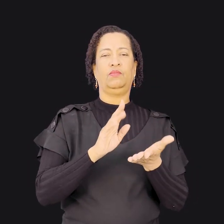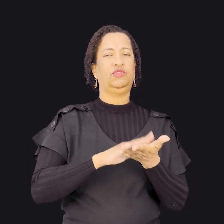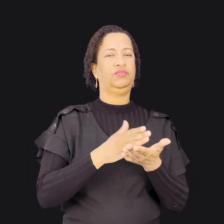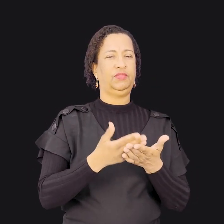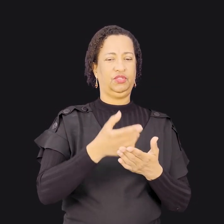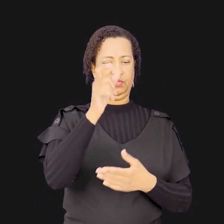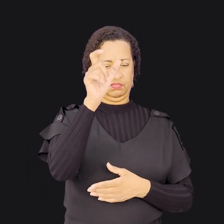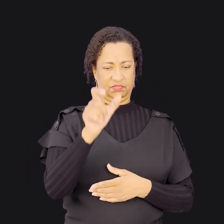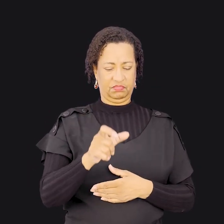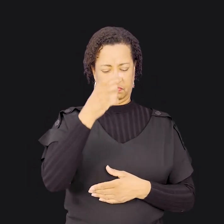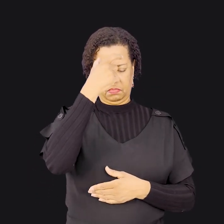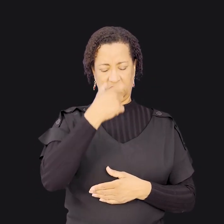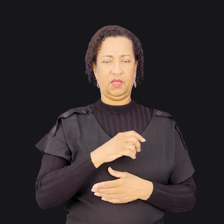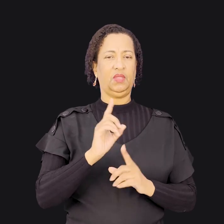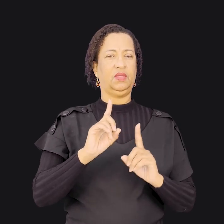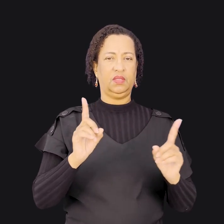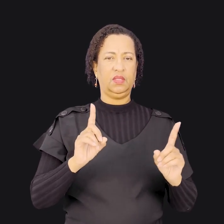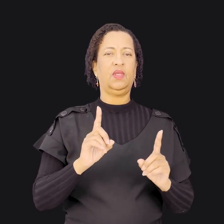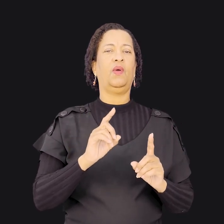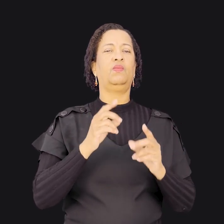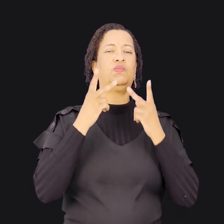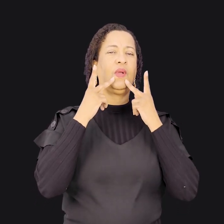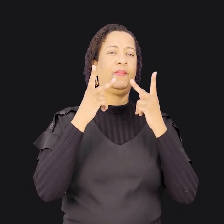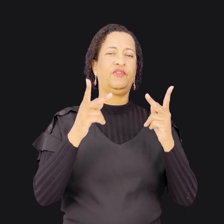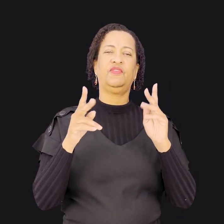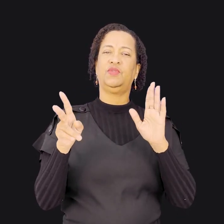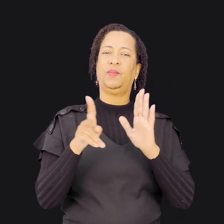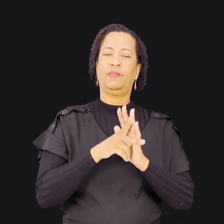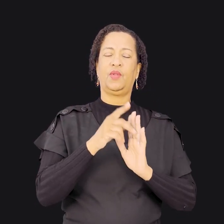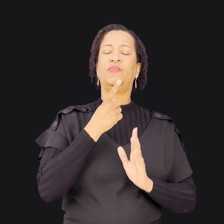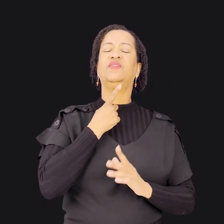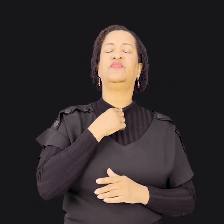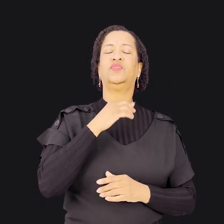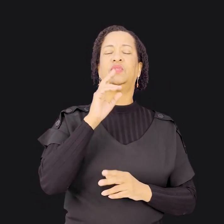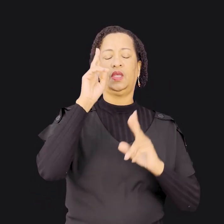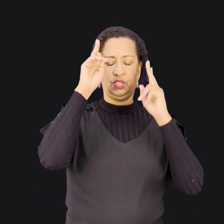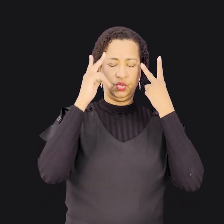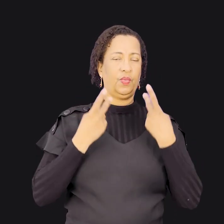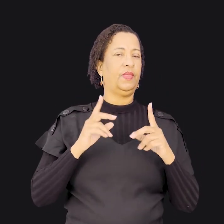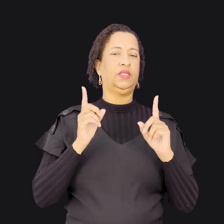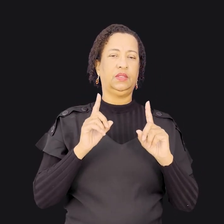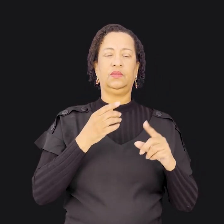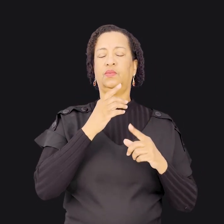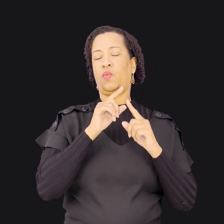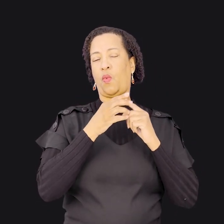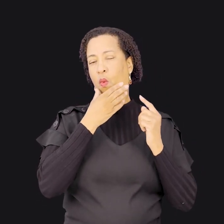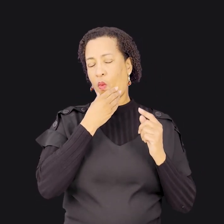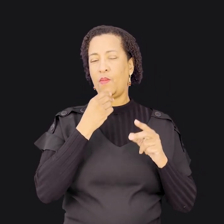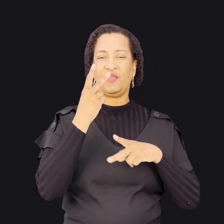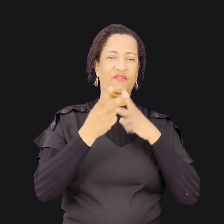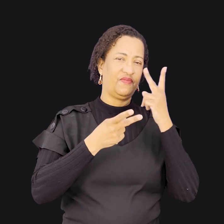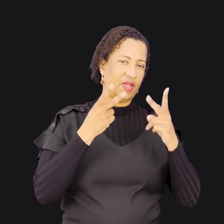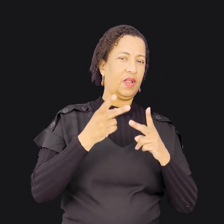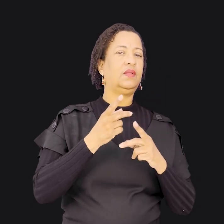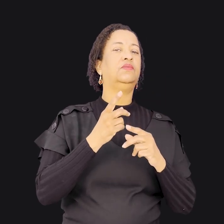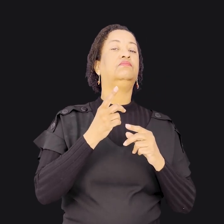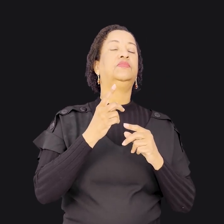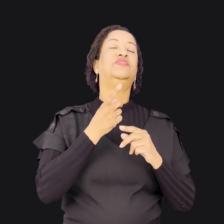pessoal, pois jamais a profecia teve origem da vontade humana, mas homens falaram da parte de Deus impelidos pelo Espírito